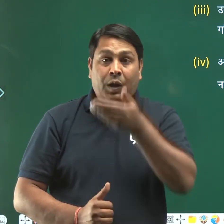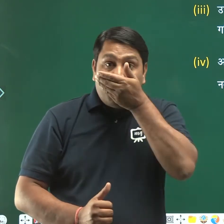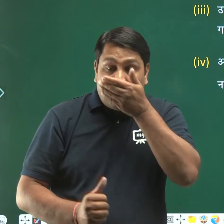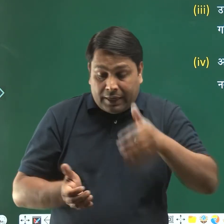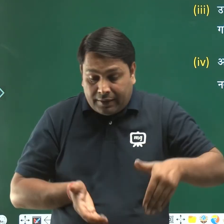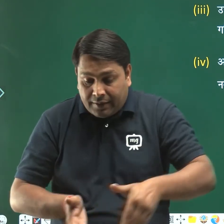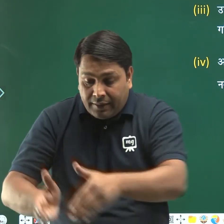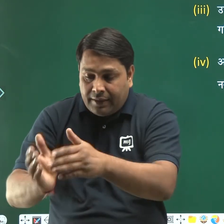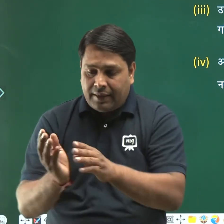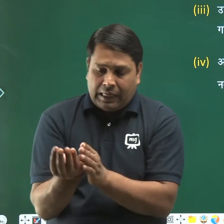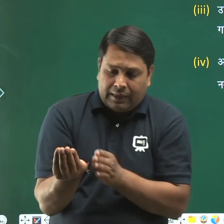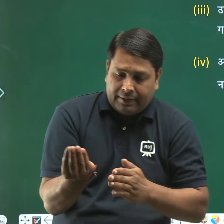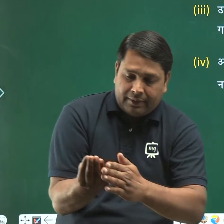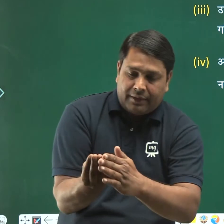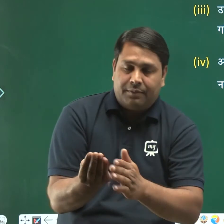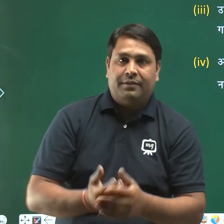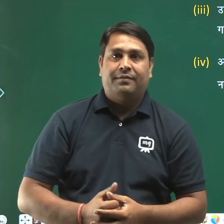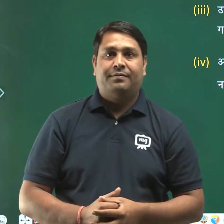पर